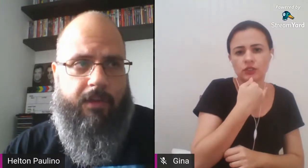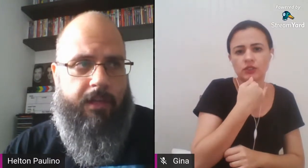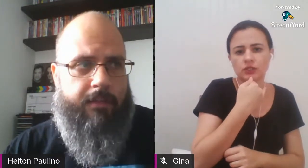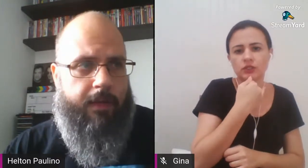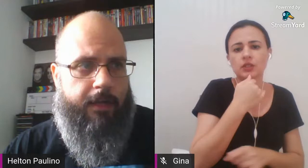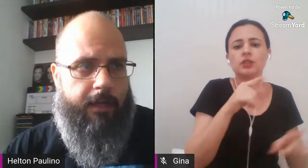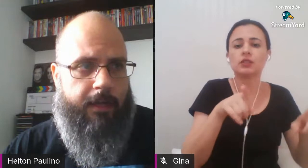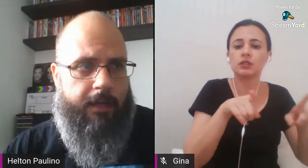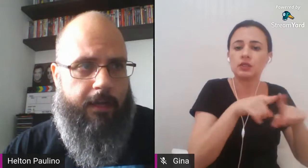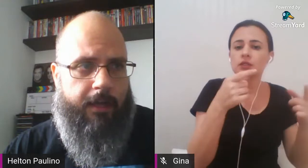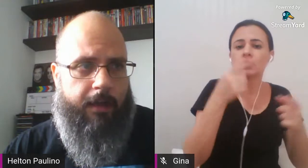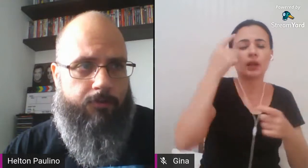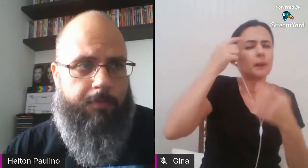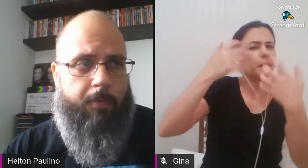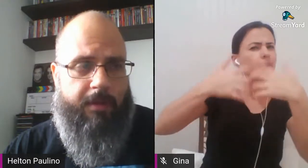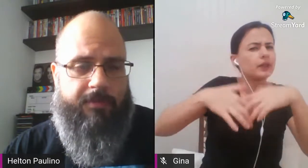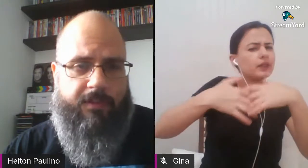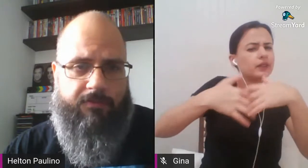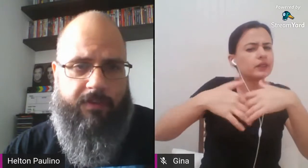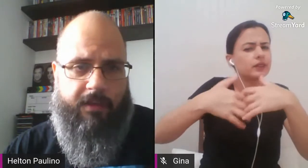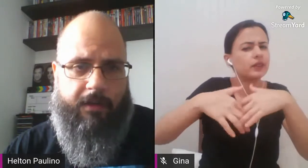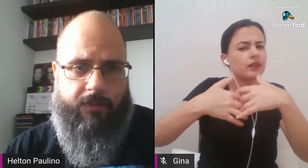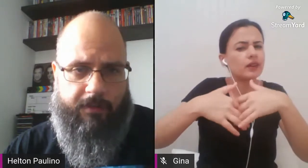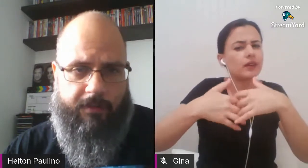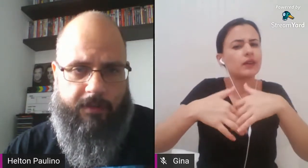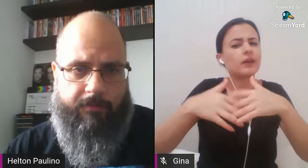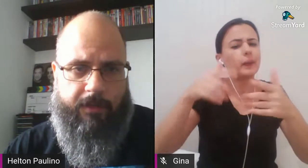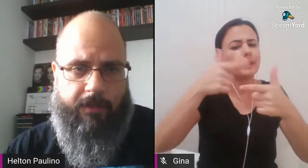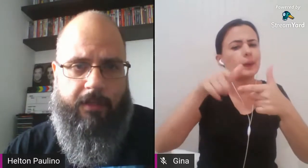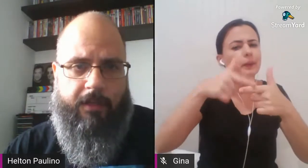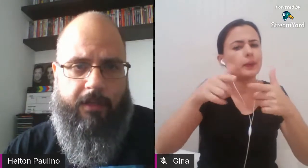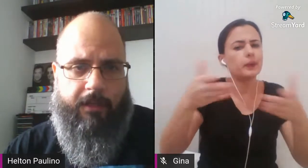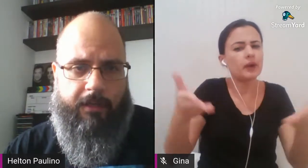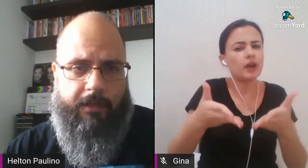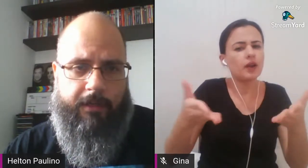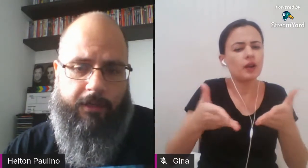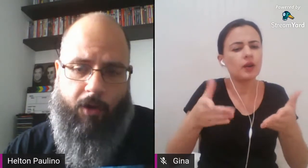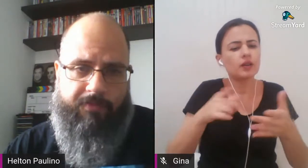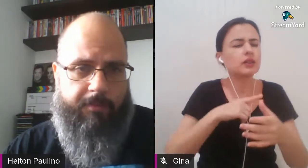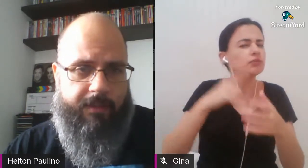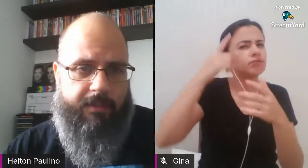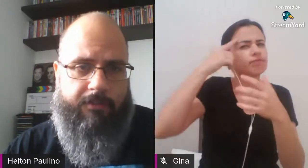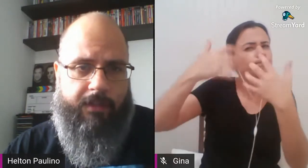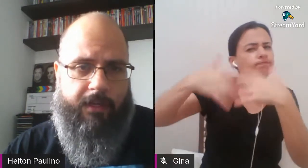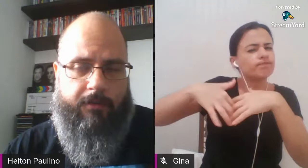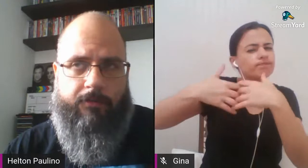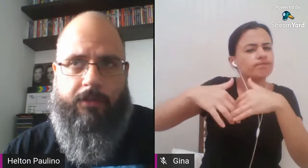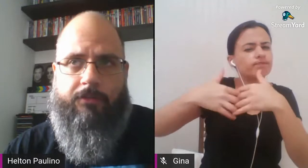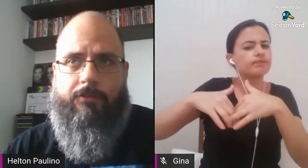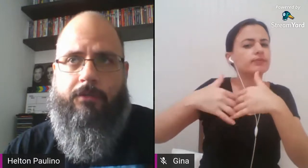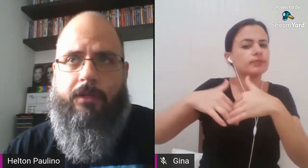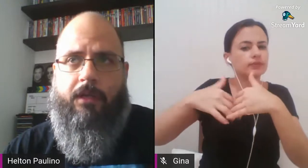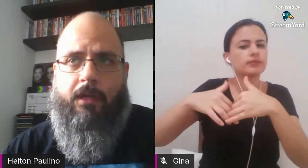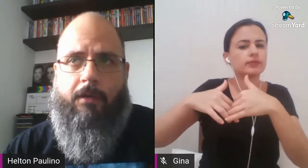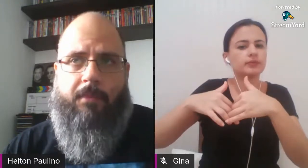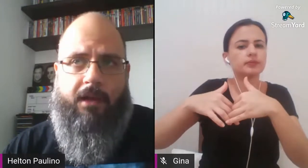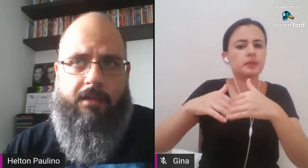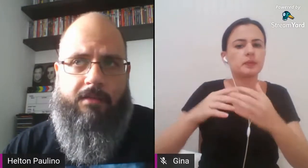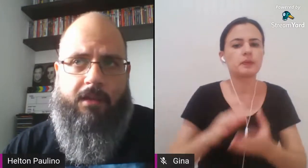reflexão relacionada aos problemas que vêm acontecendo, né? E, obviamente, dentro de cada